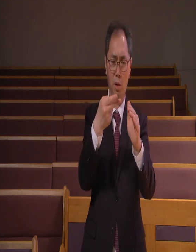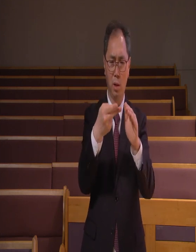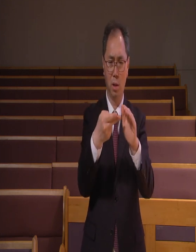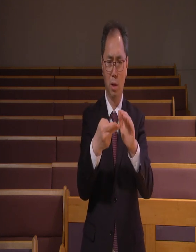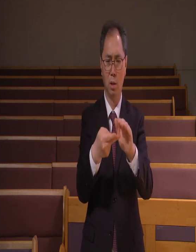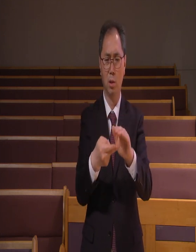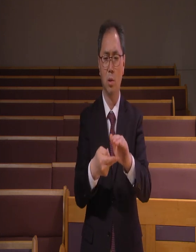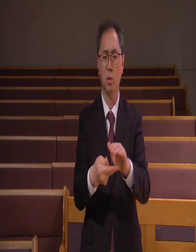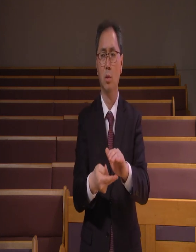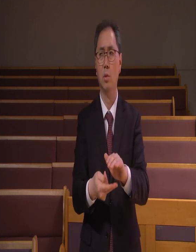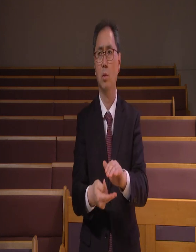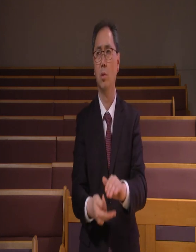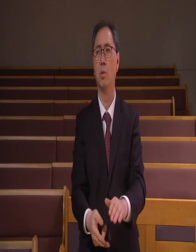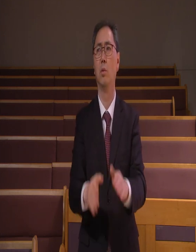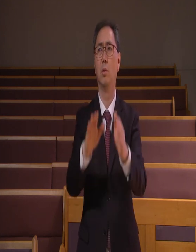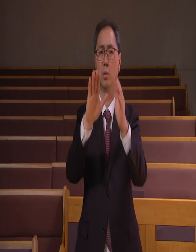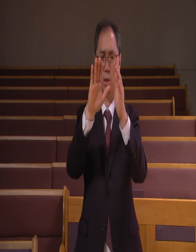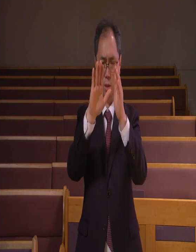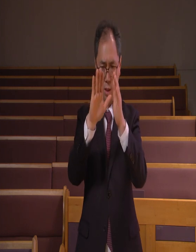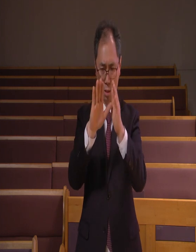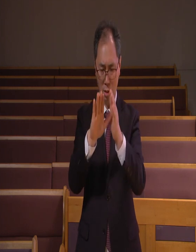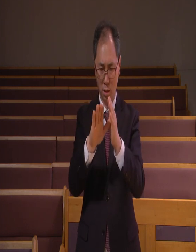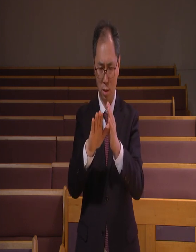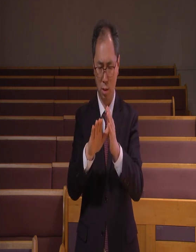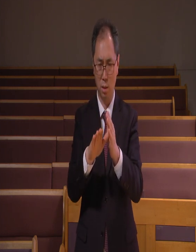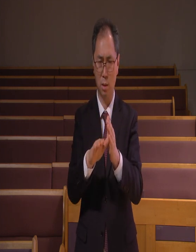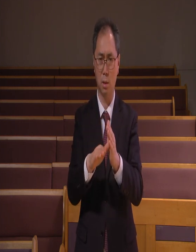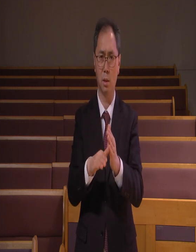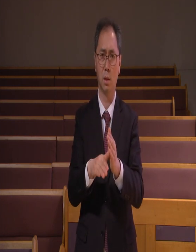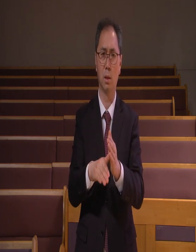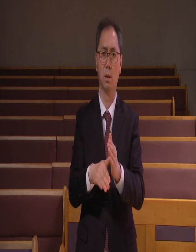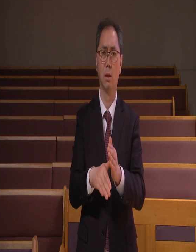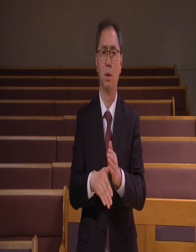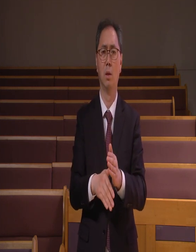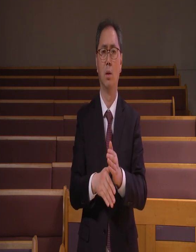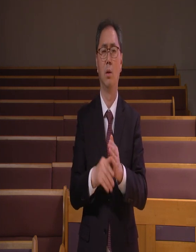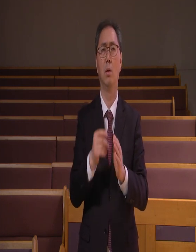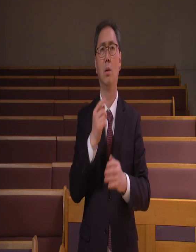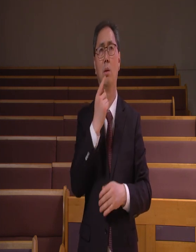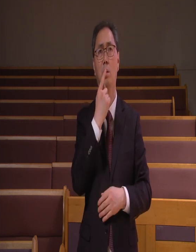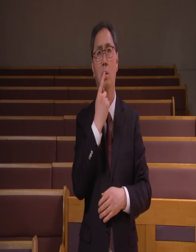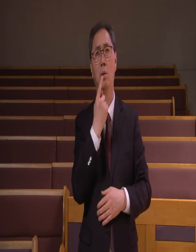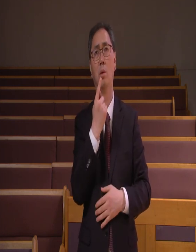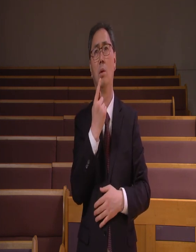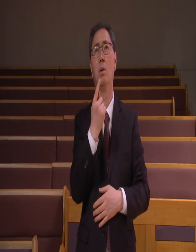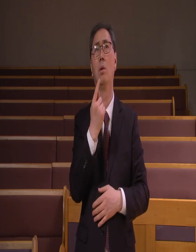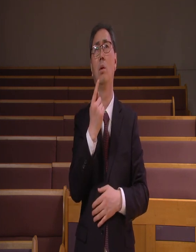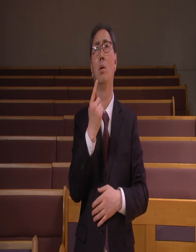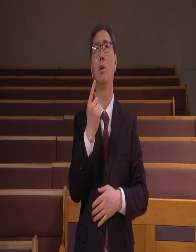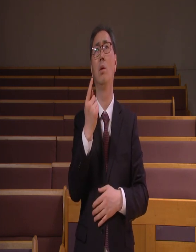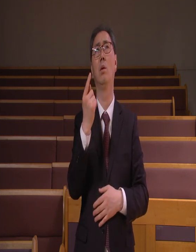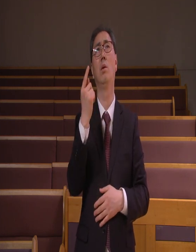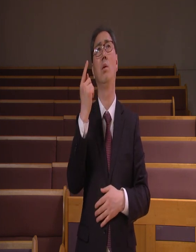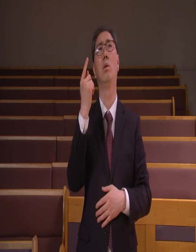무덤 속에 누일 때